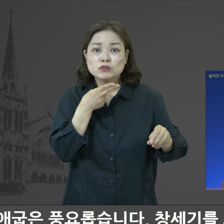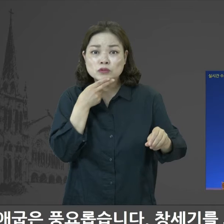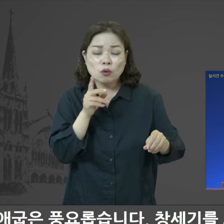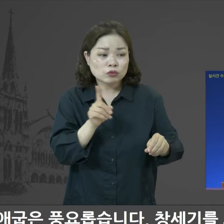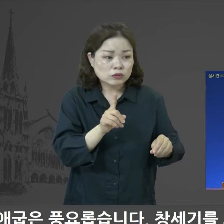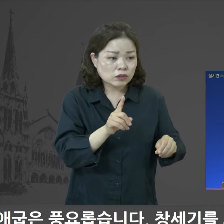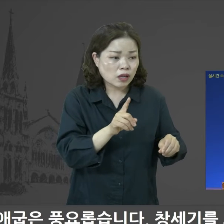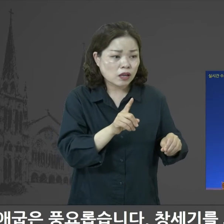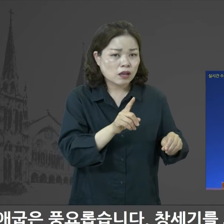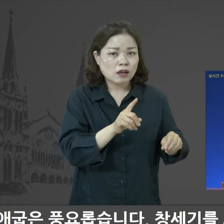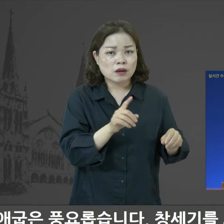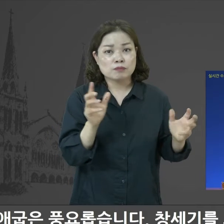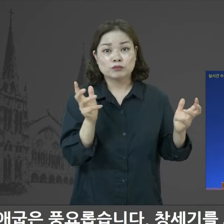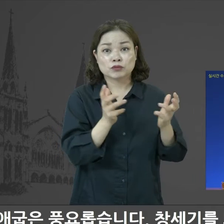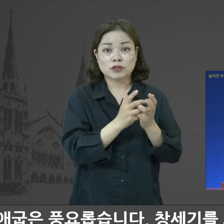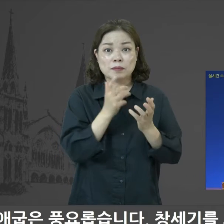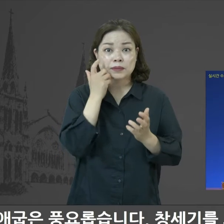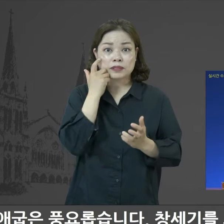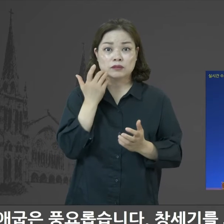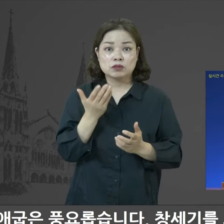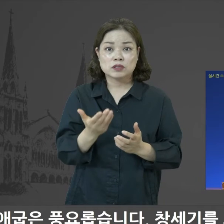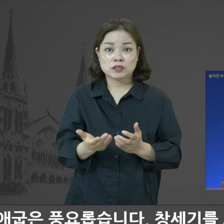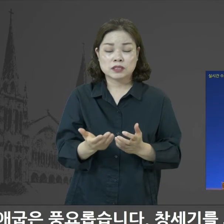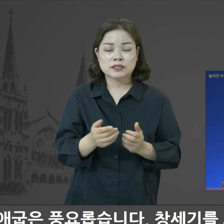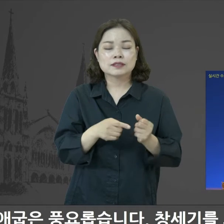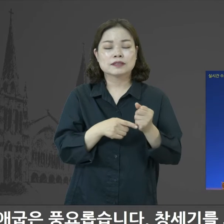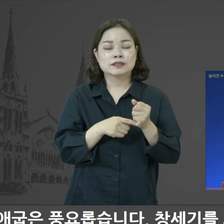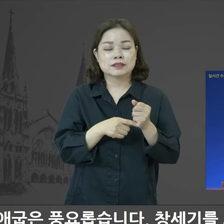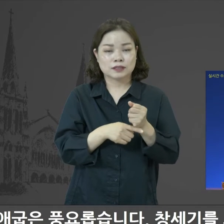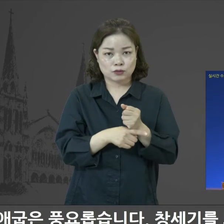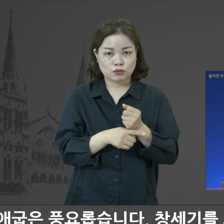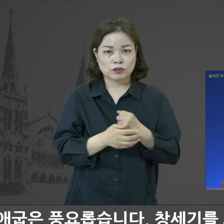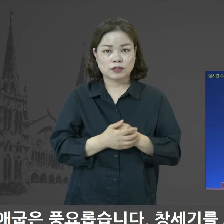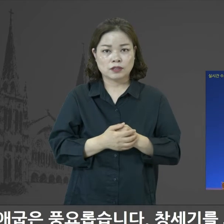수 있을까요? 그